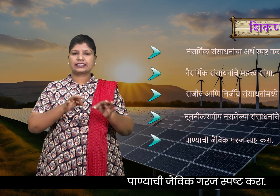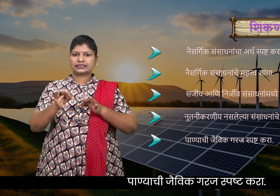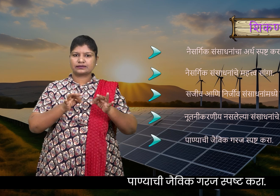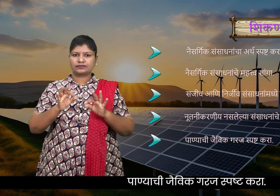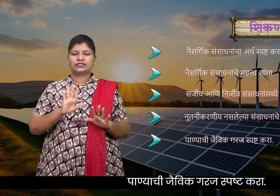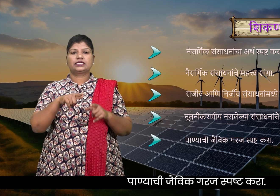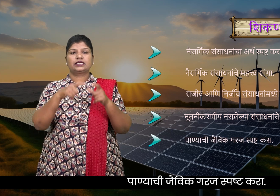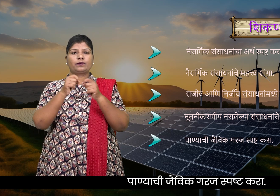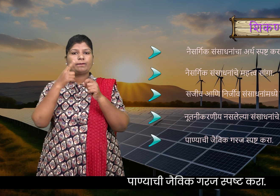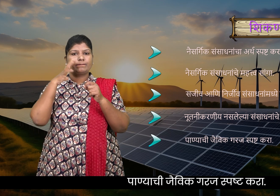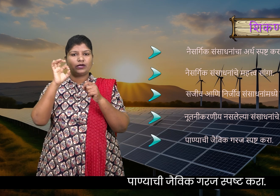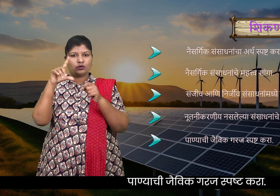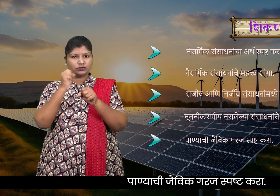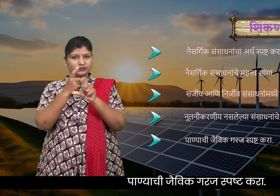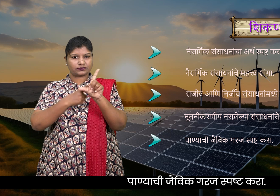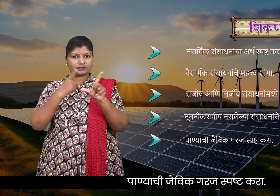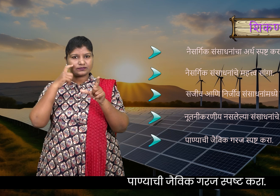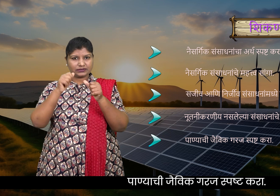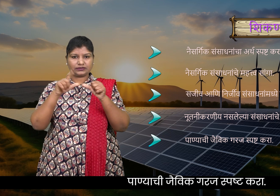पाण्याची जैविक गरज स्पष्ट करा.